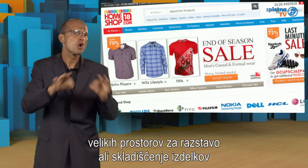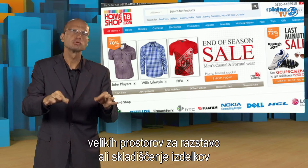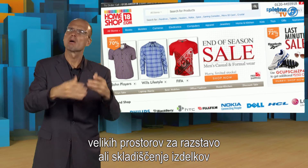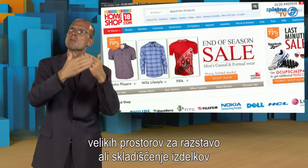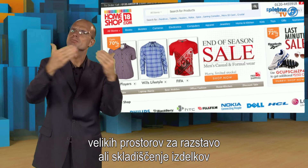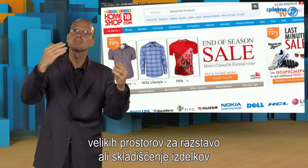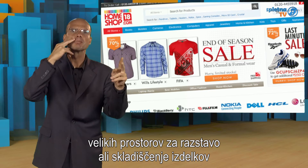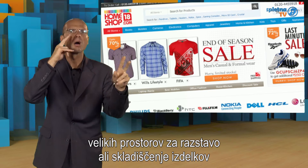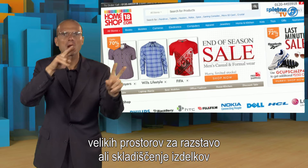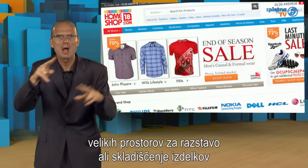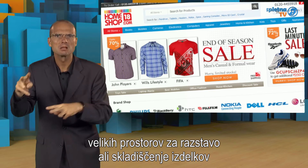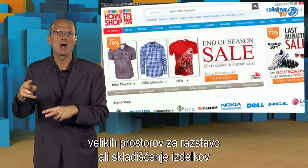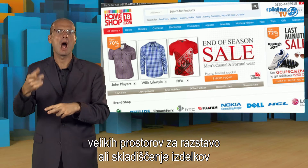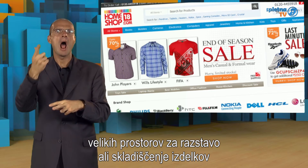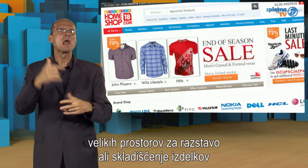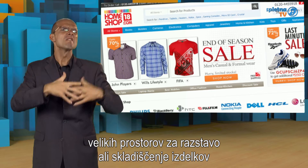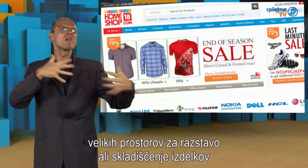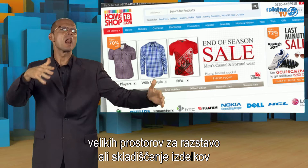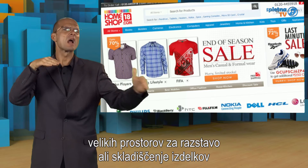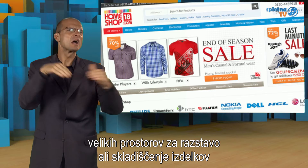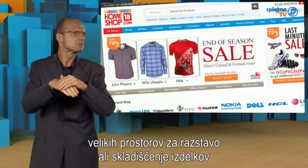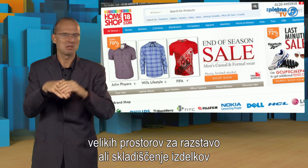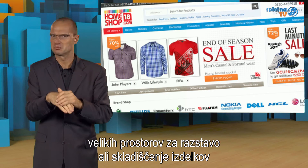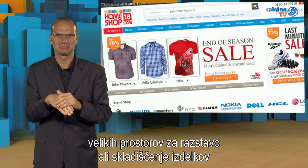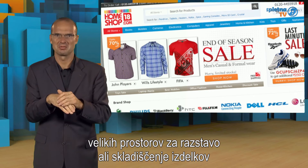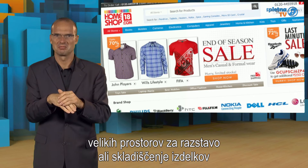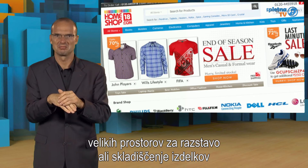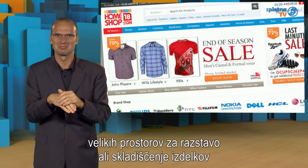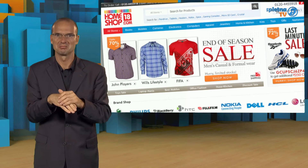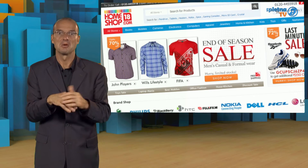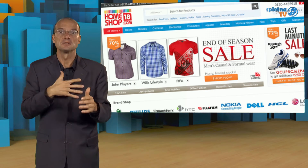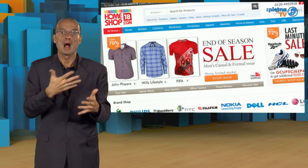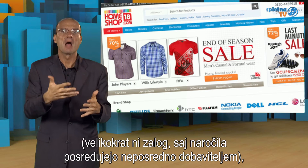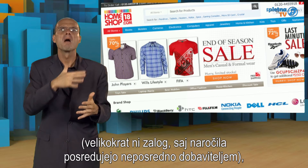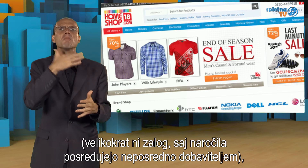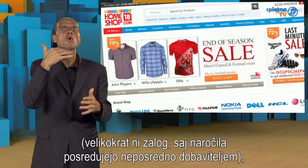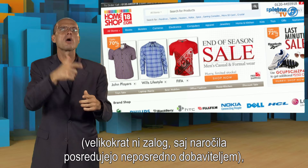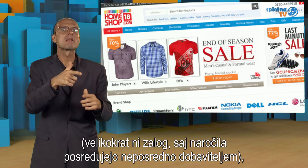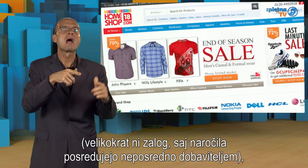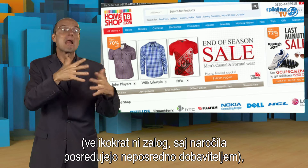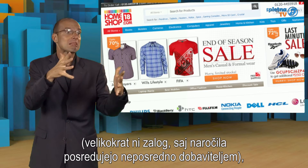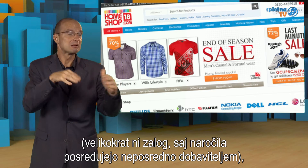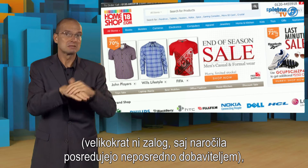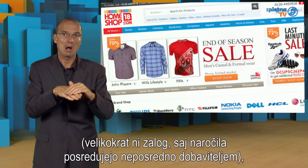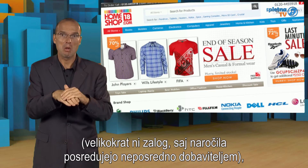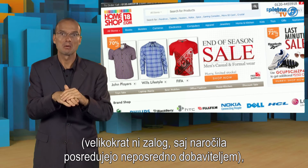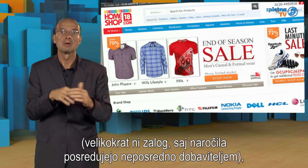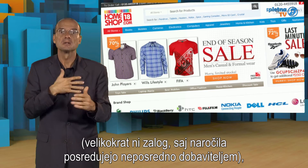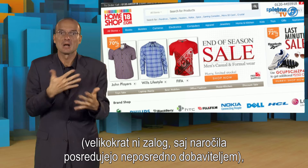skladiščenje izdelkov, velikokrat ni zalog, saj naročila posredujejo neposredno dobaviteljem, so lahko posledično